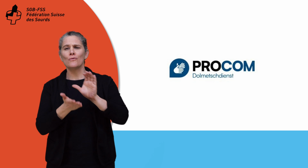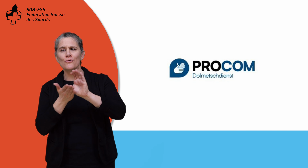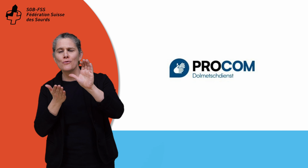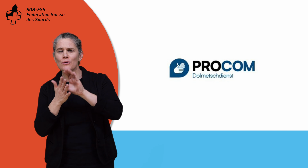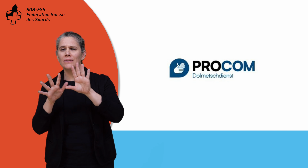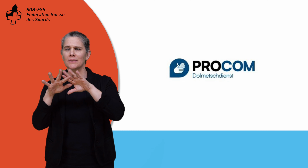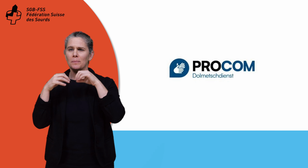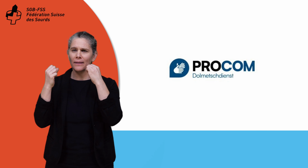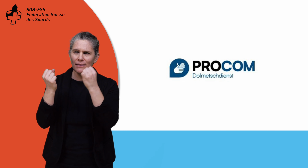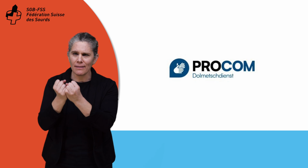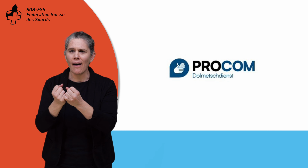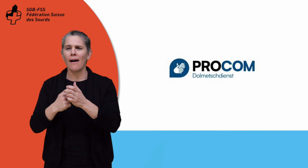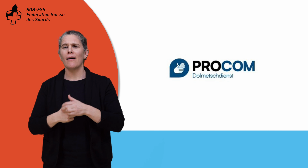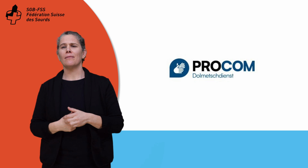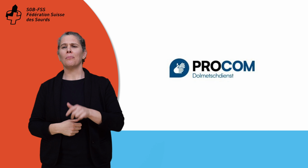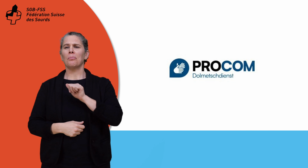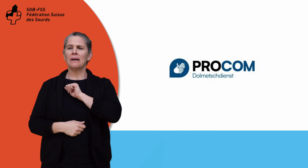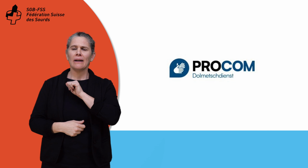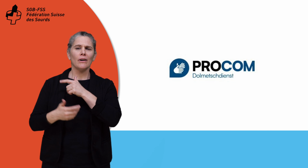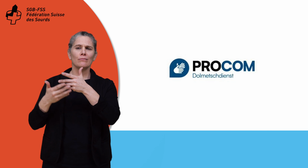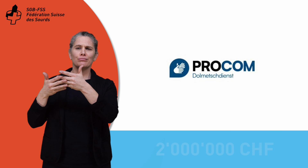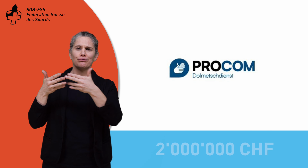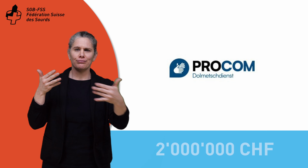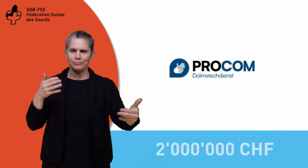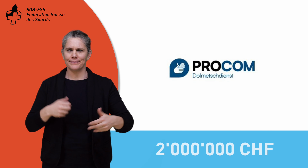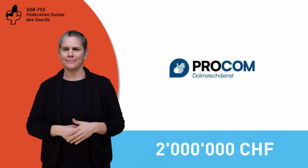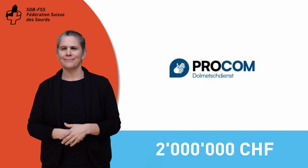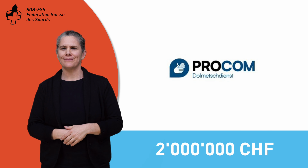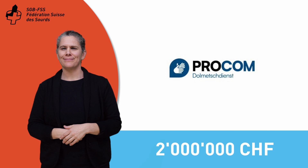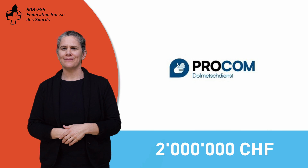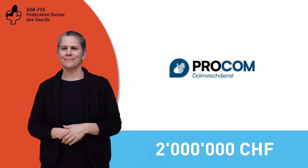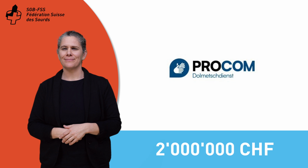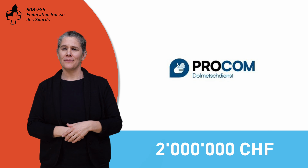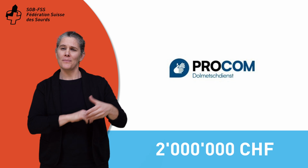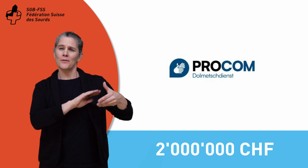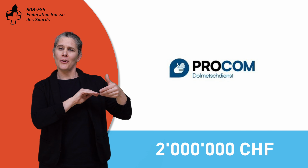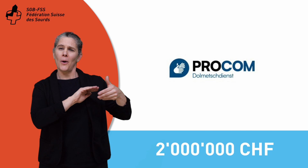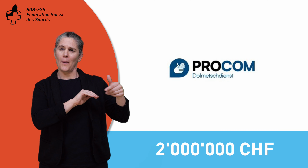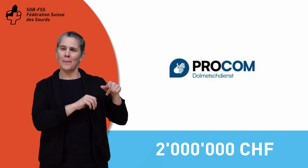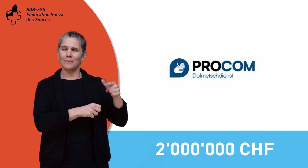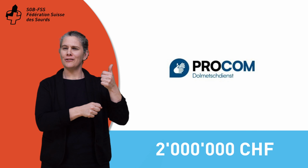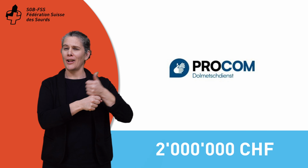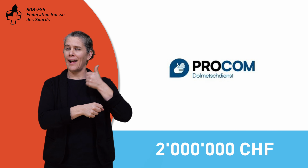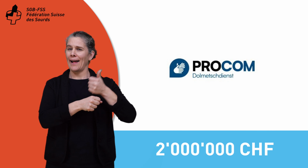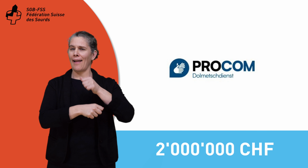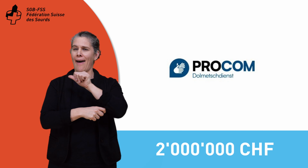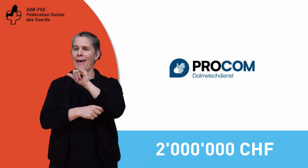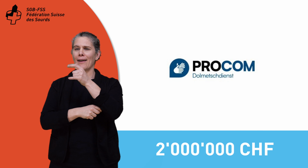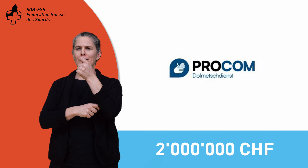année de l'AI un montant forfaitaire d'environ 2 millions de francs pour toutes les missions d'interprétation privées.